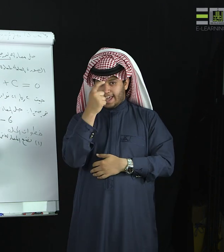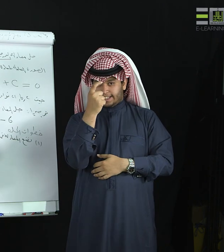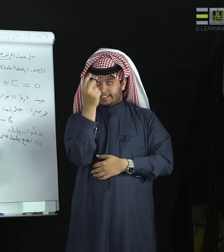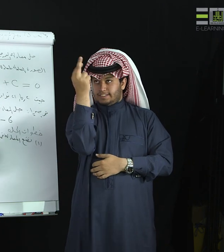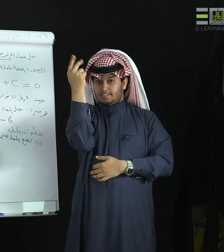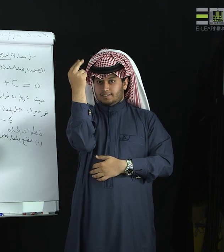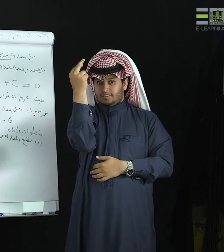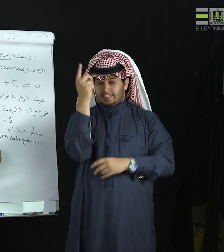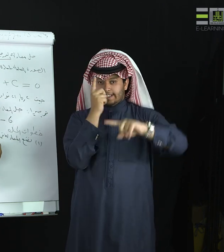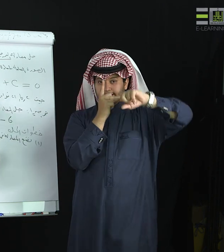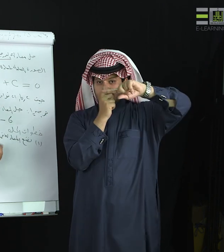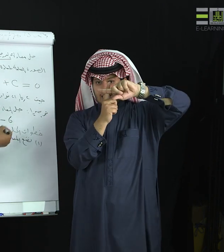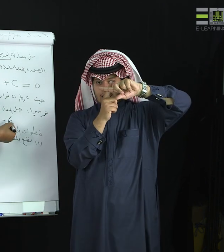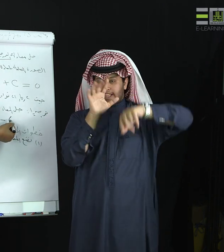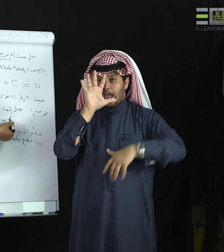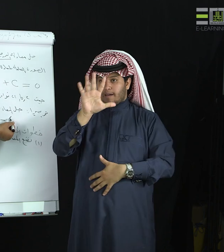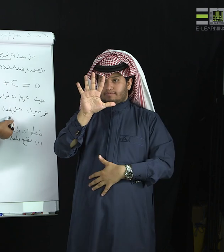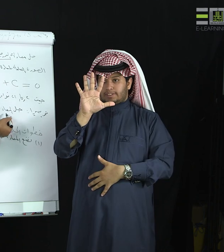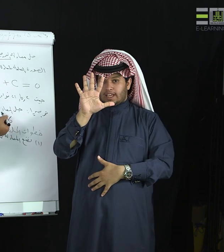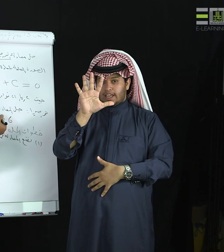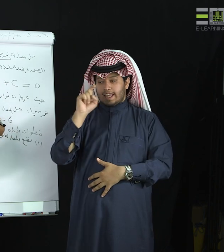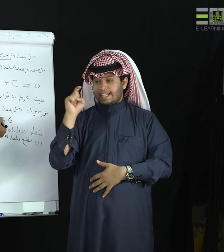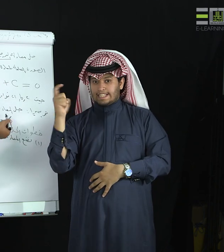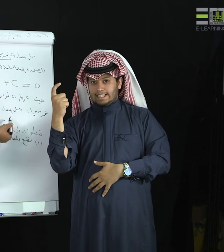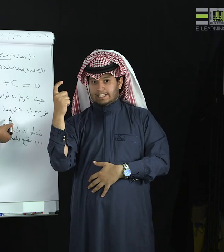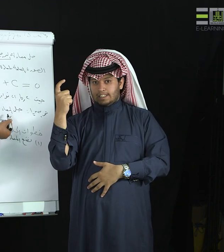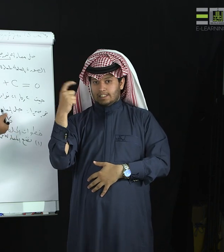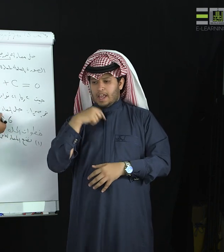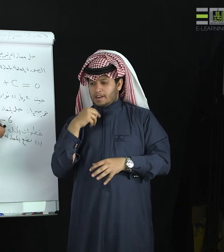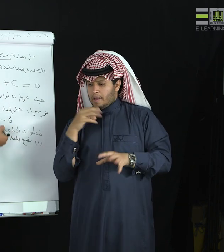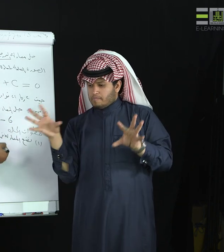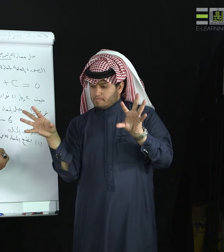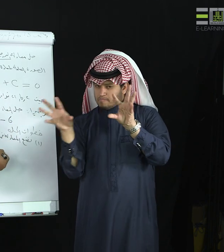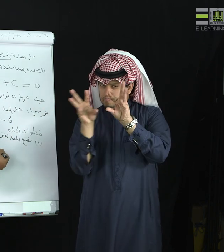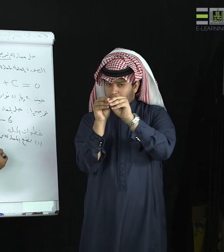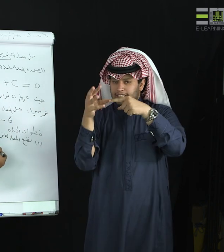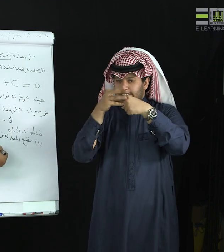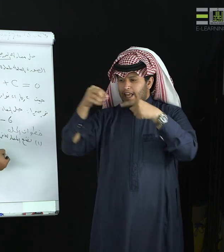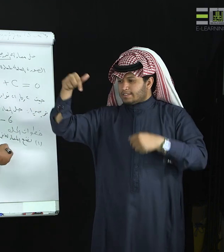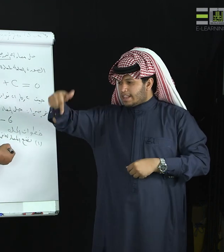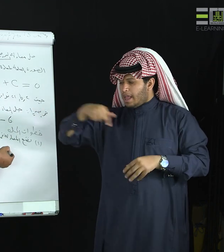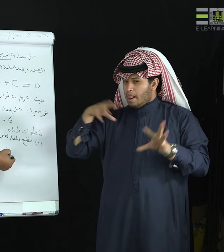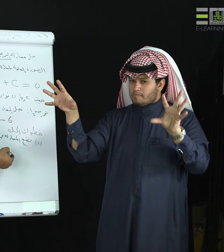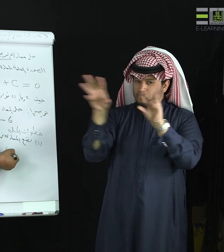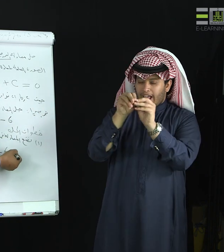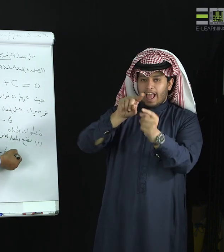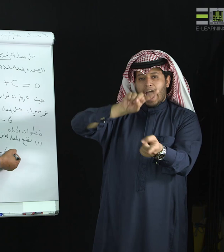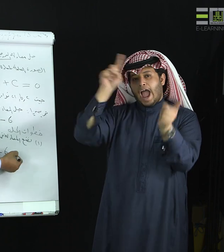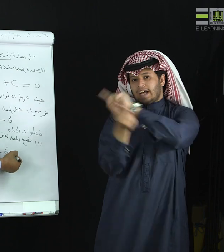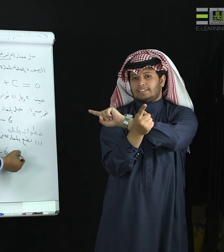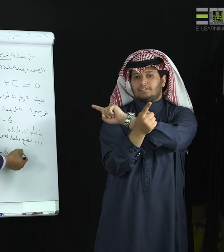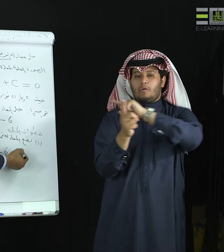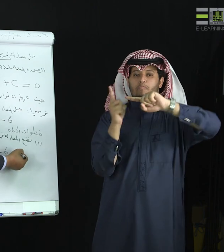زائد 5x، هندخل سالب 6 بإشارة معاكسة، يبقى موجب